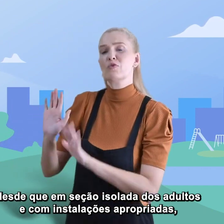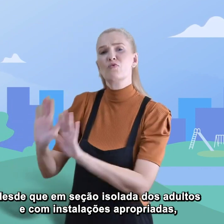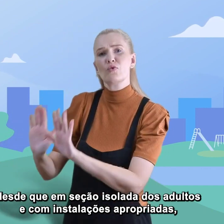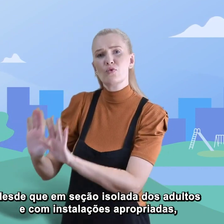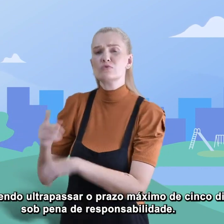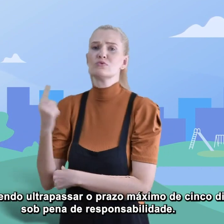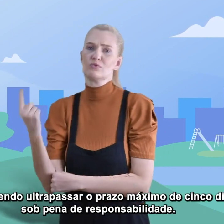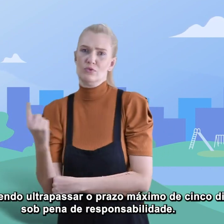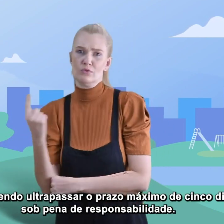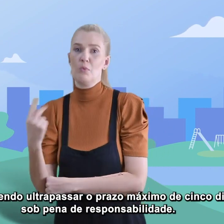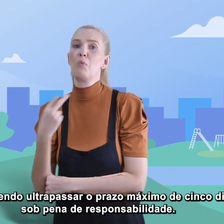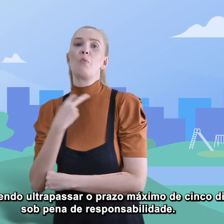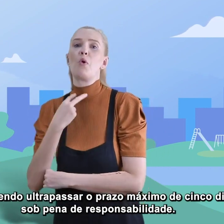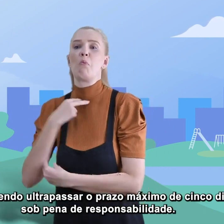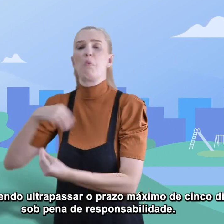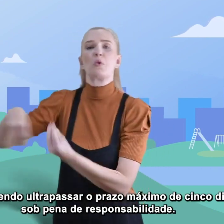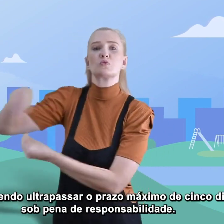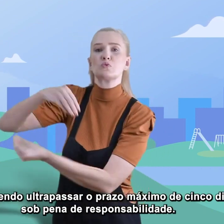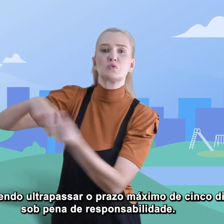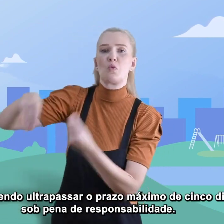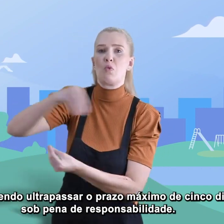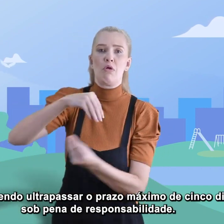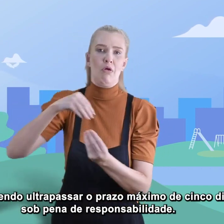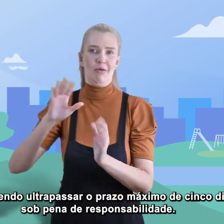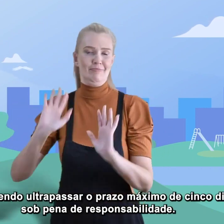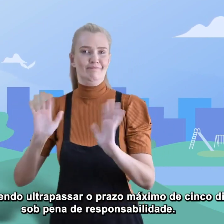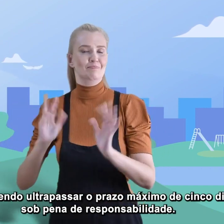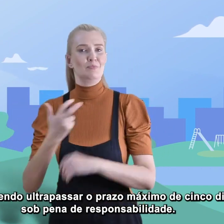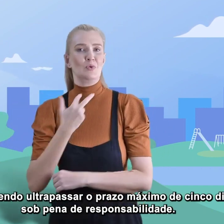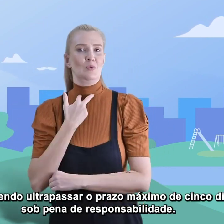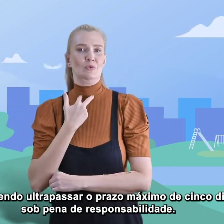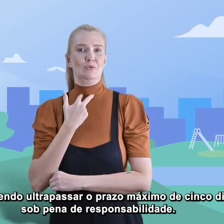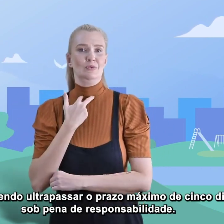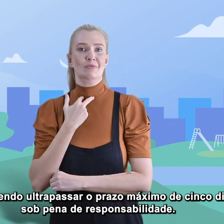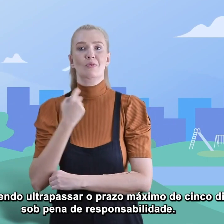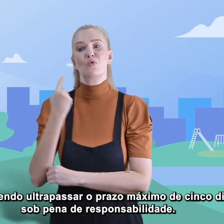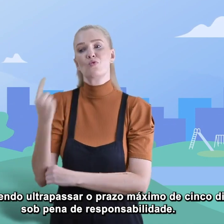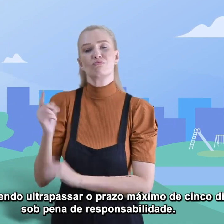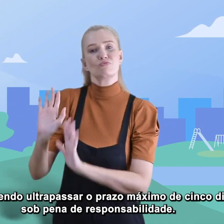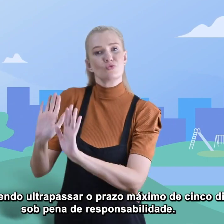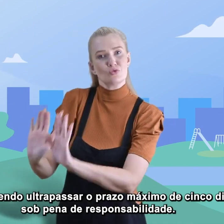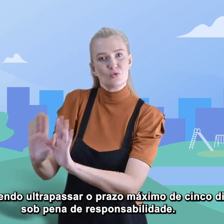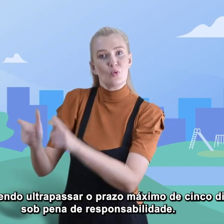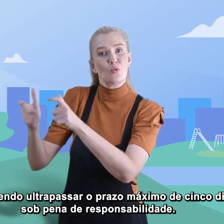apropriadas, não podendo ultrapassar o prazo máximo de 5 dias, sob pena de responsabilidade.